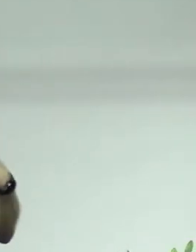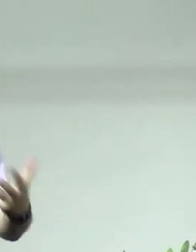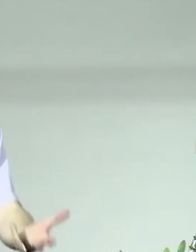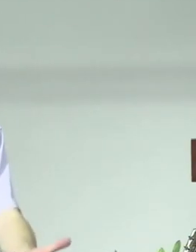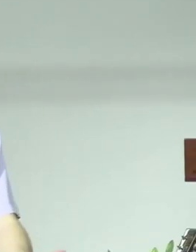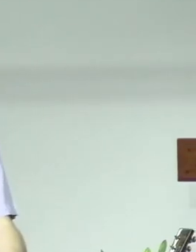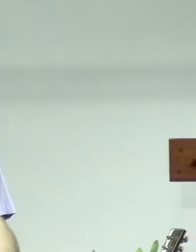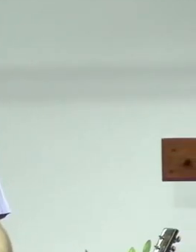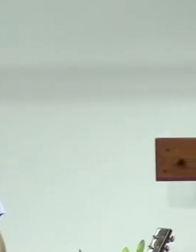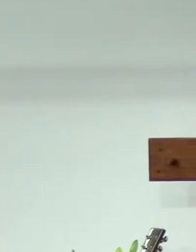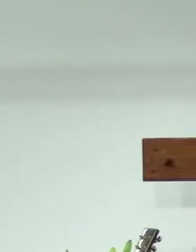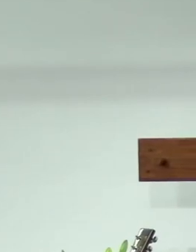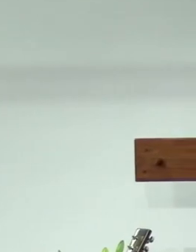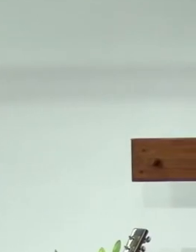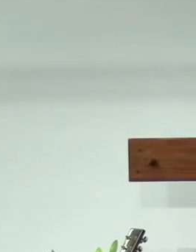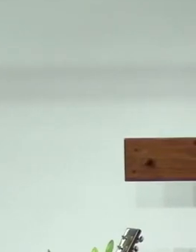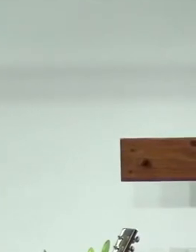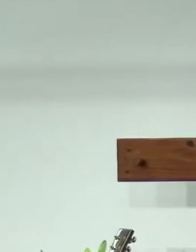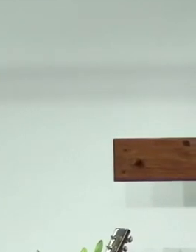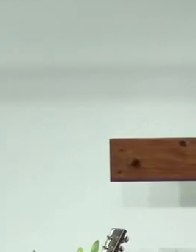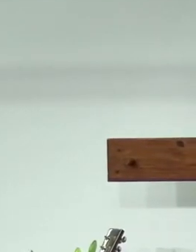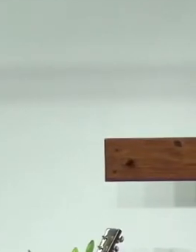Is jy besig om te groei in die Here?